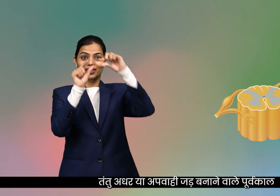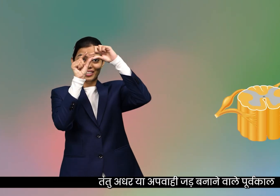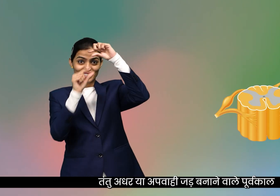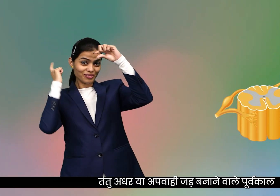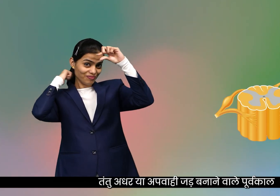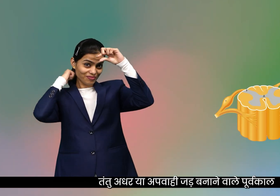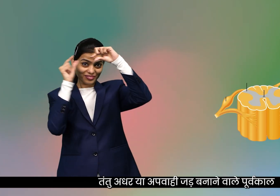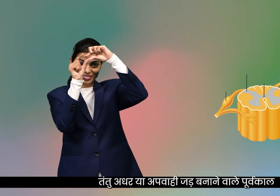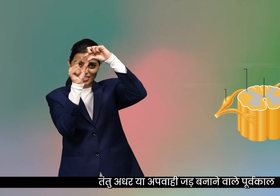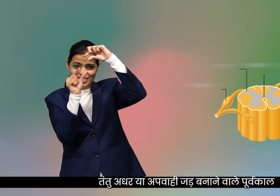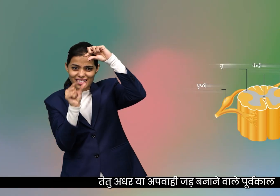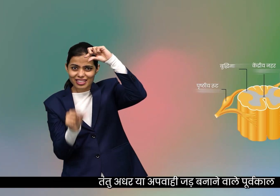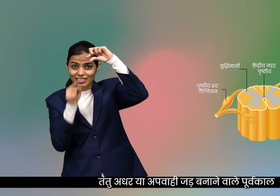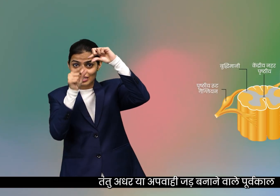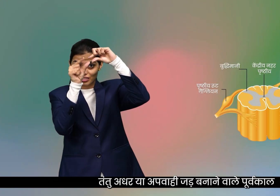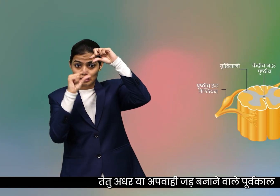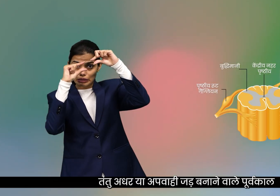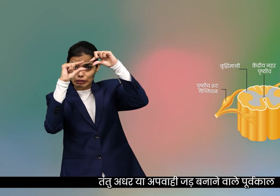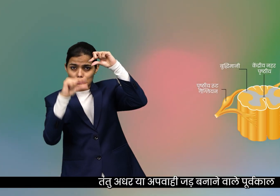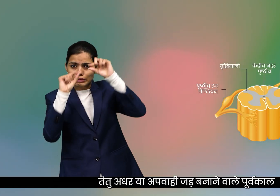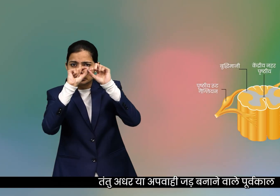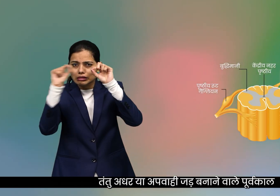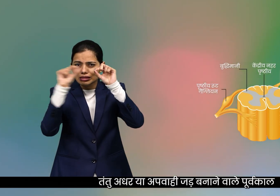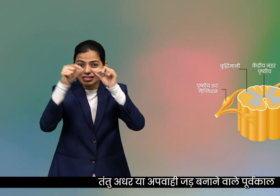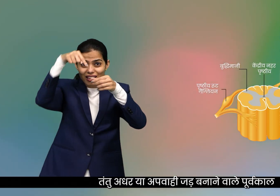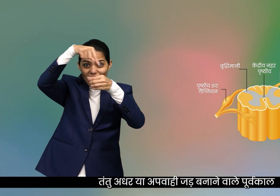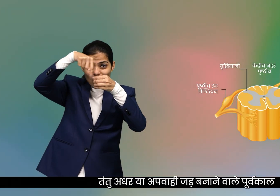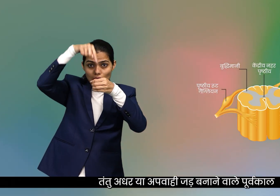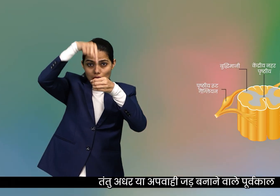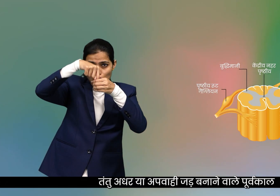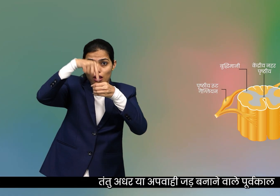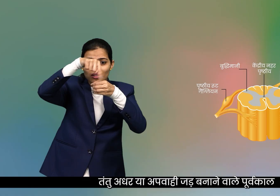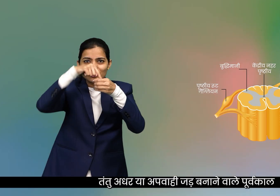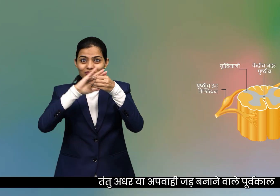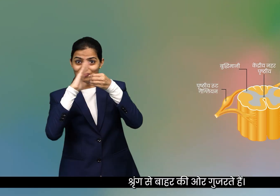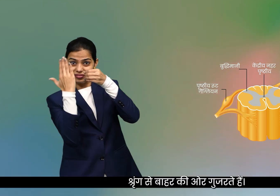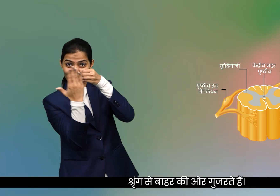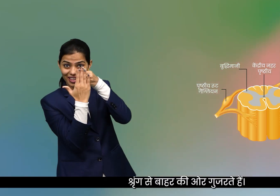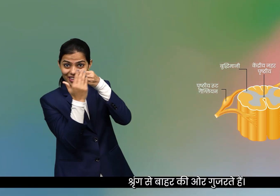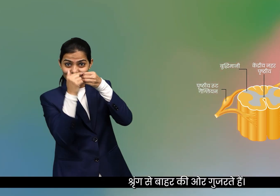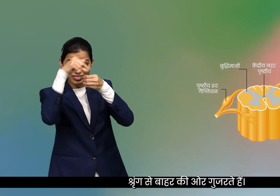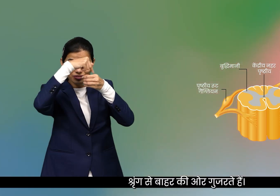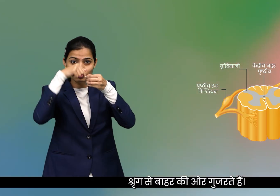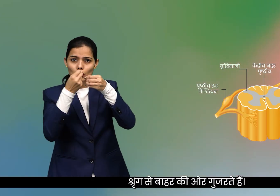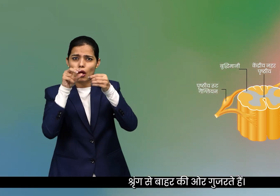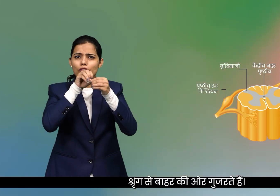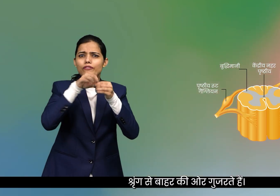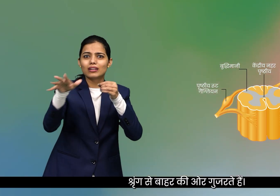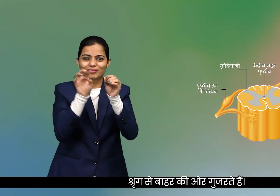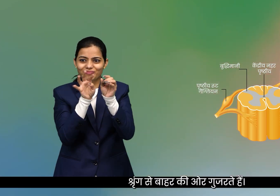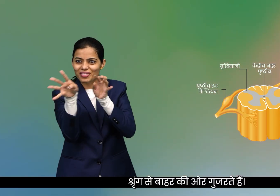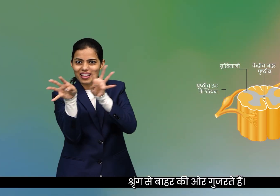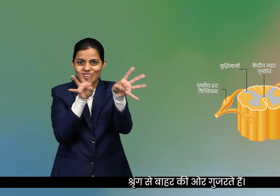तंतु आधार या अपवाही जड़ बनाने वाले पूर्वकाल श्रृंग से बाहर की